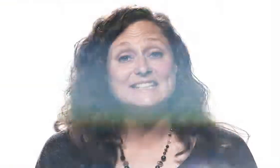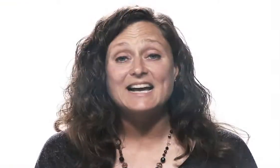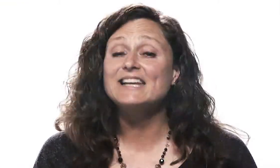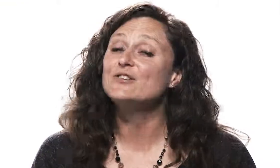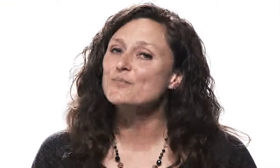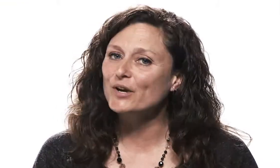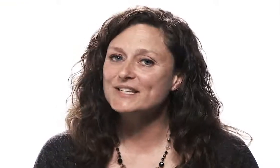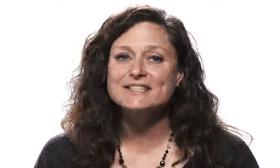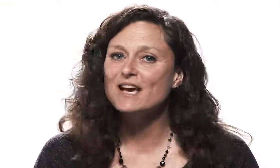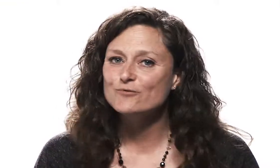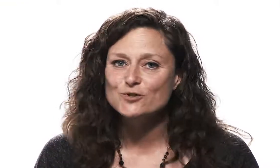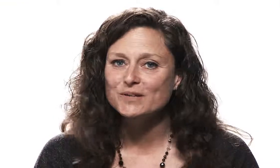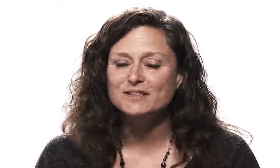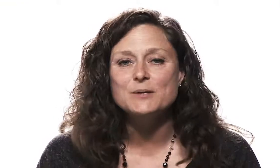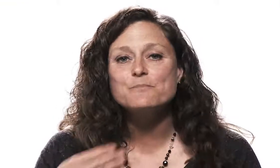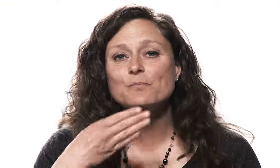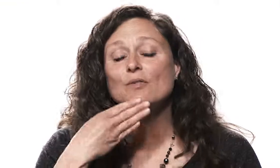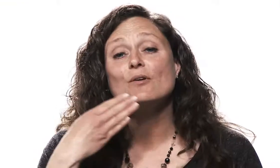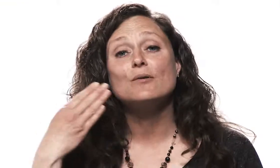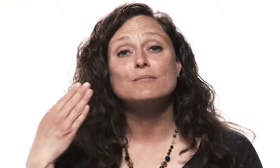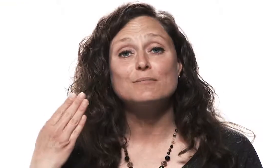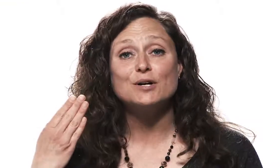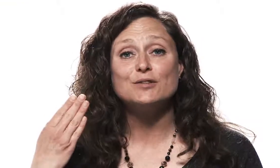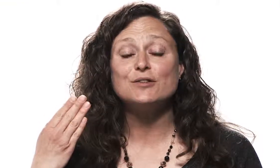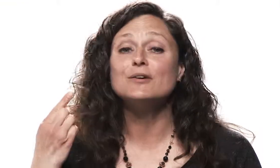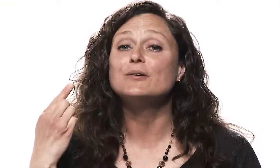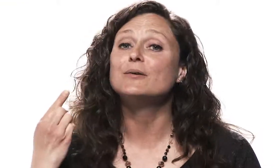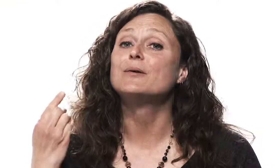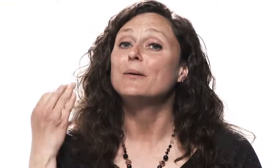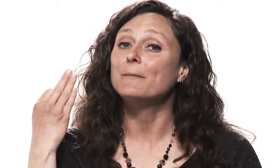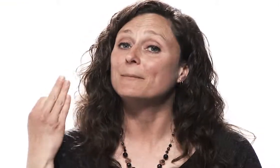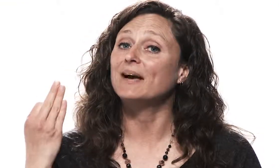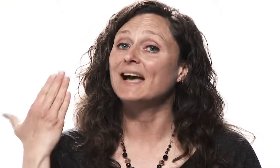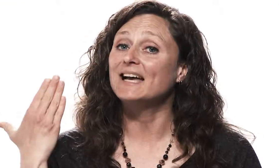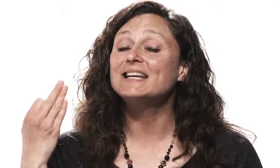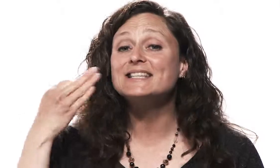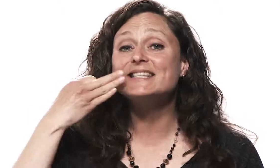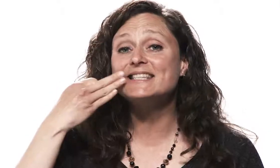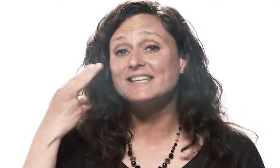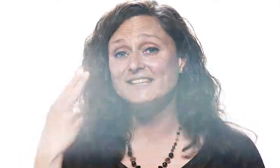attendant, il ne me reste qu'à vous souhaiter bonne pratique.